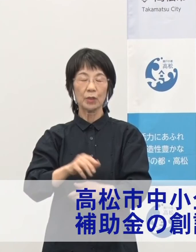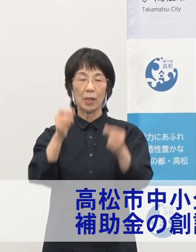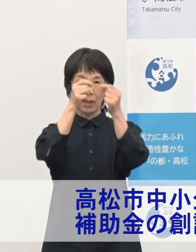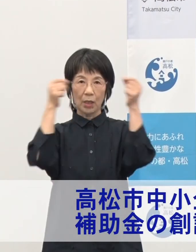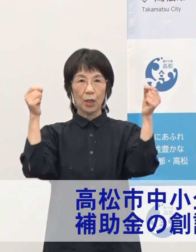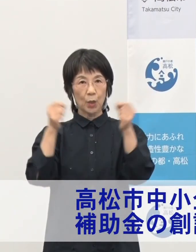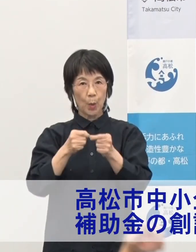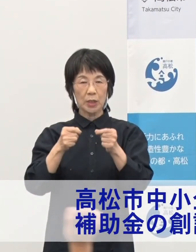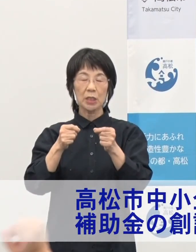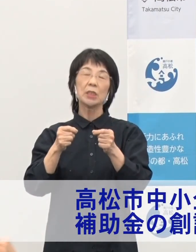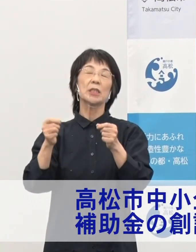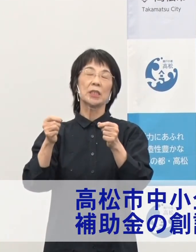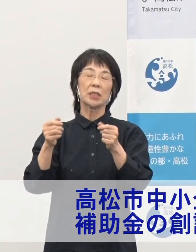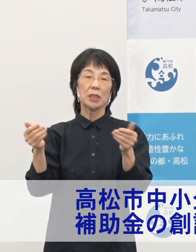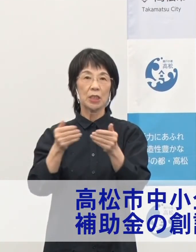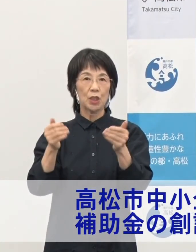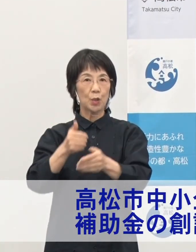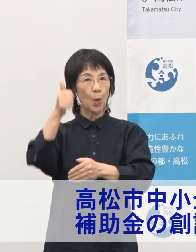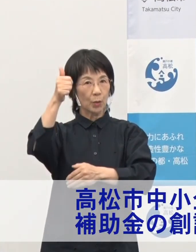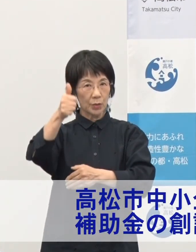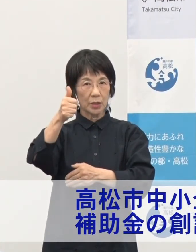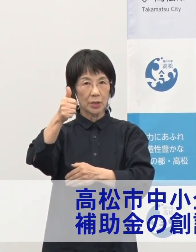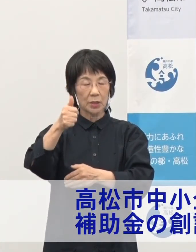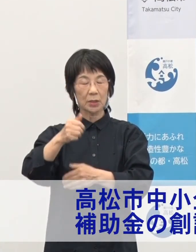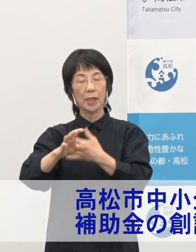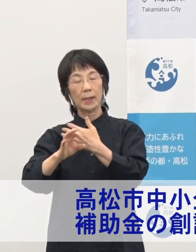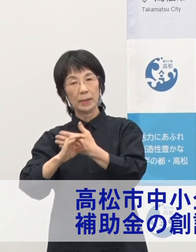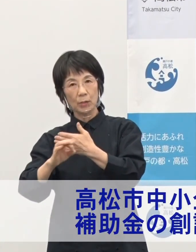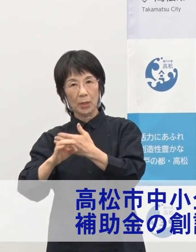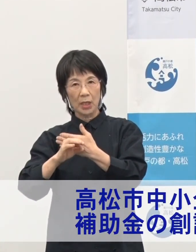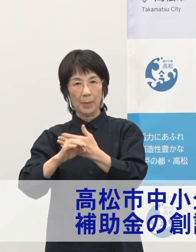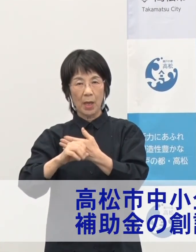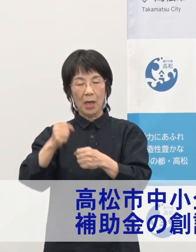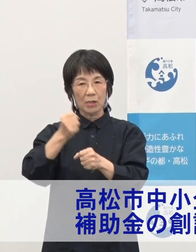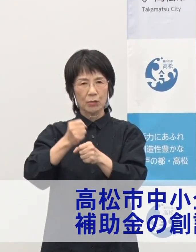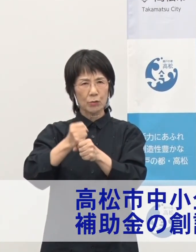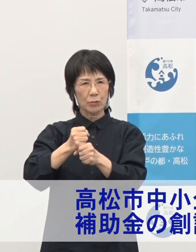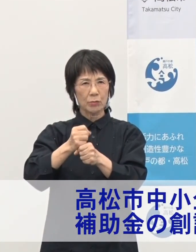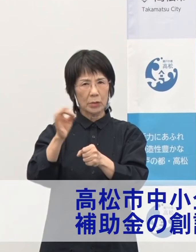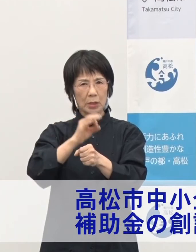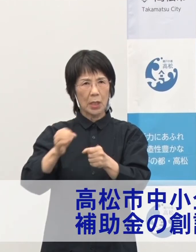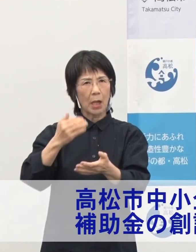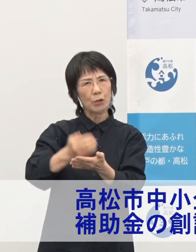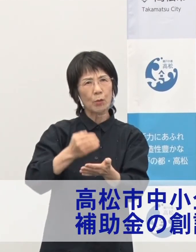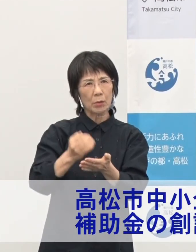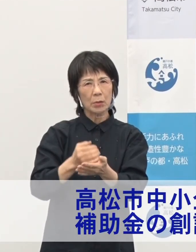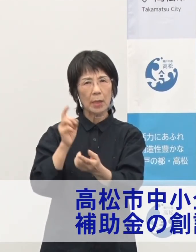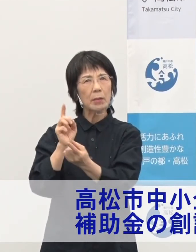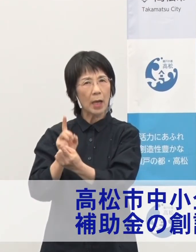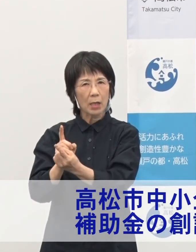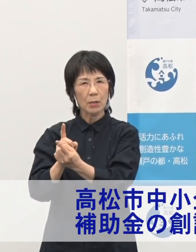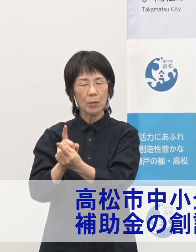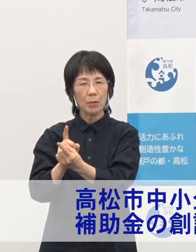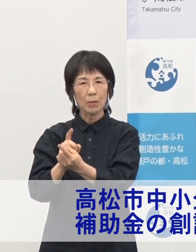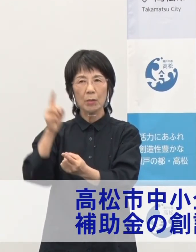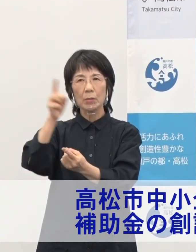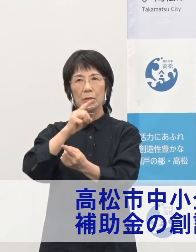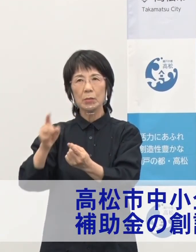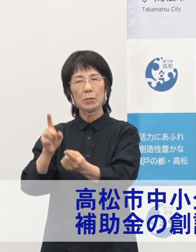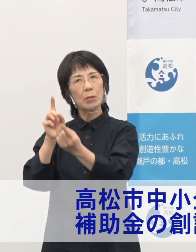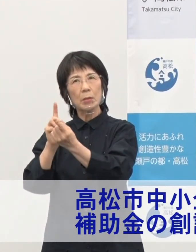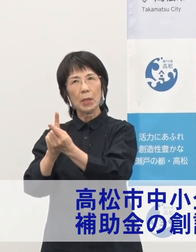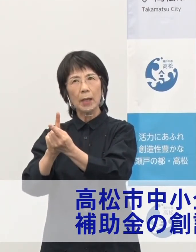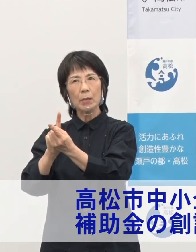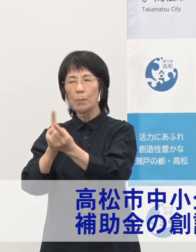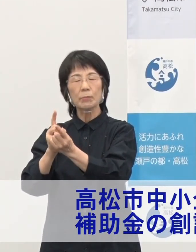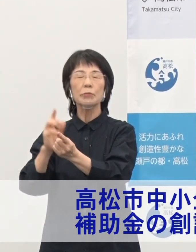個人事業主の方が例えばサプライチェーンの既存への対応でありますとかあるいは姫対面型ビジネスモデル